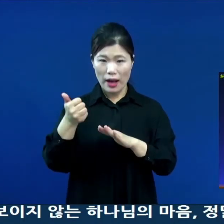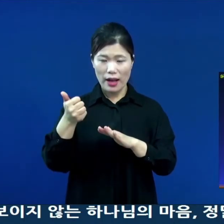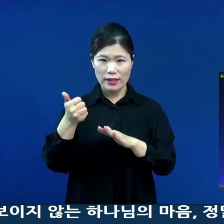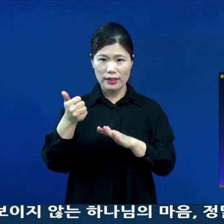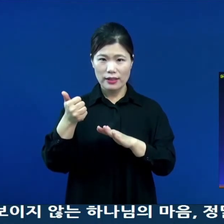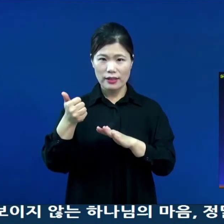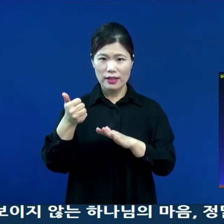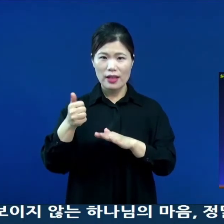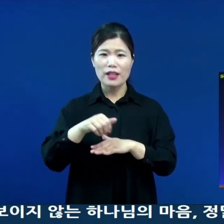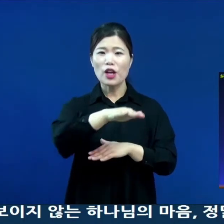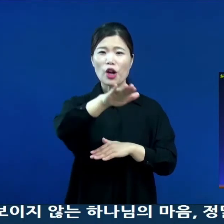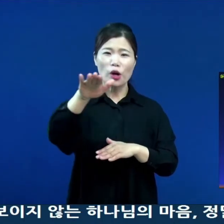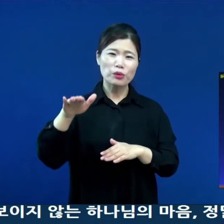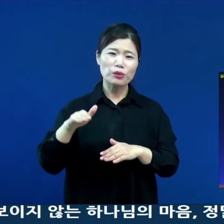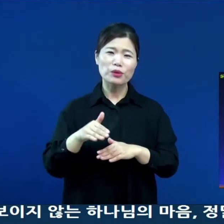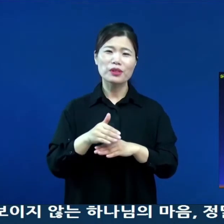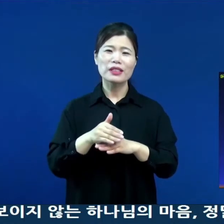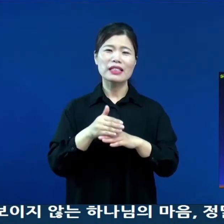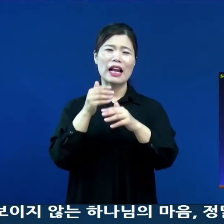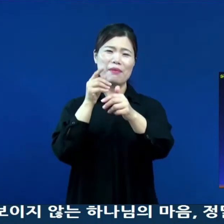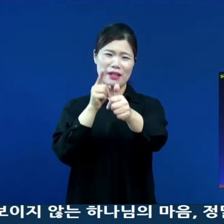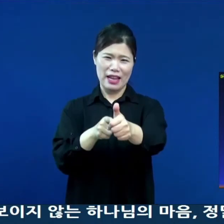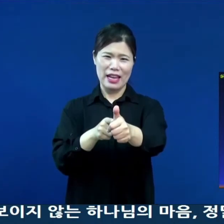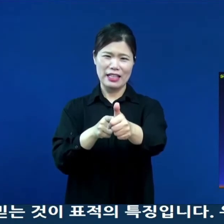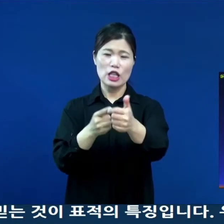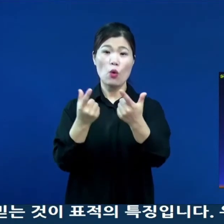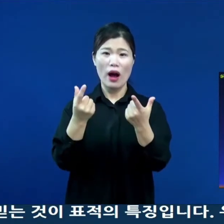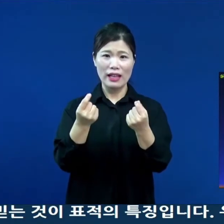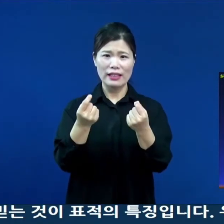소망하시는 분들에게 그 일이 일어날 줄로 믿습니다.